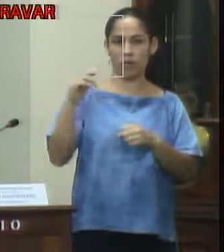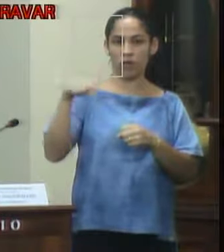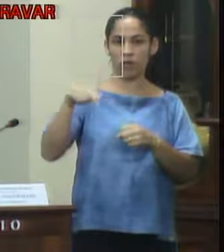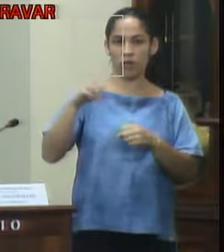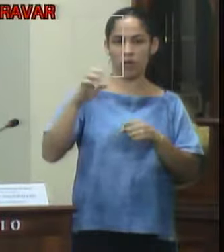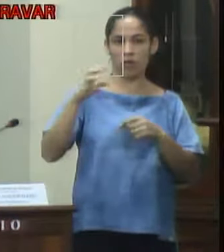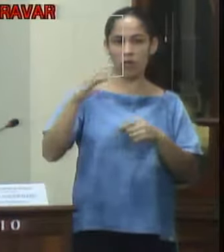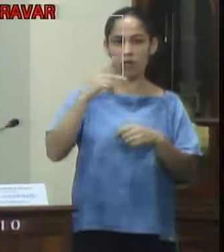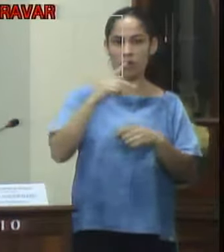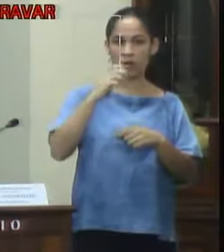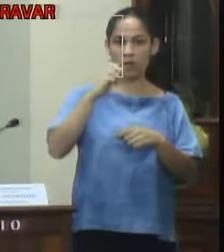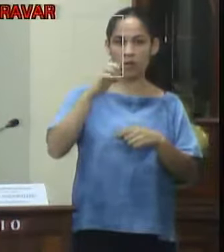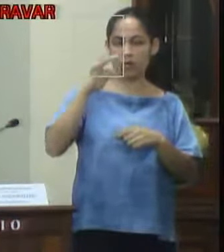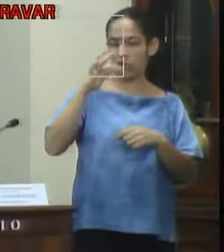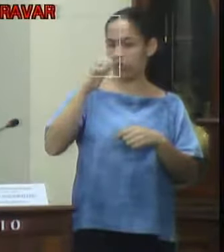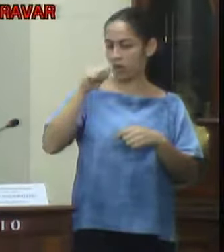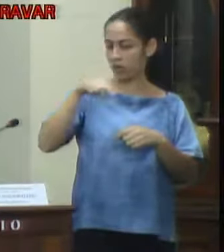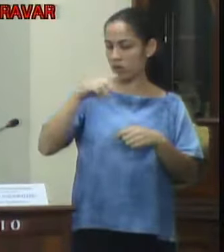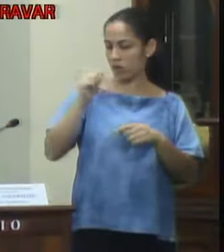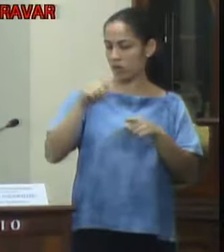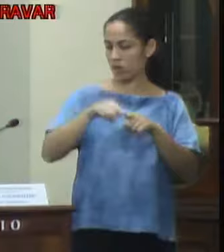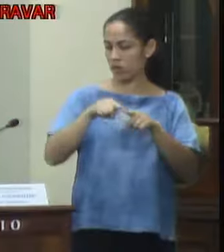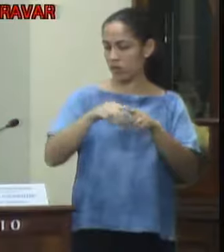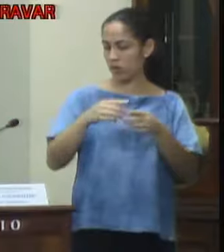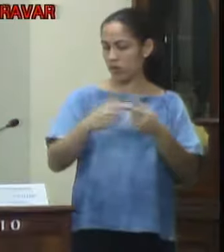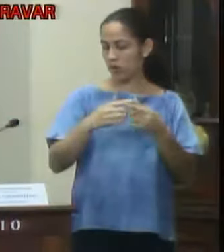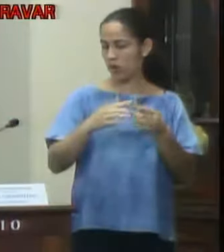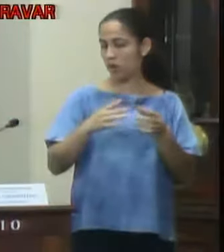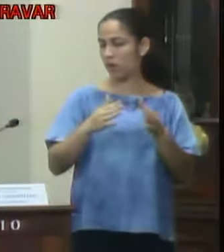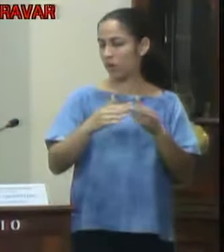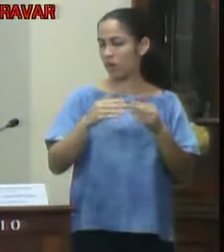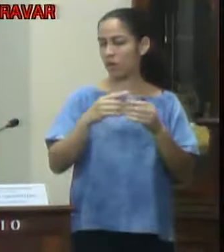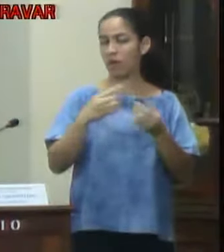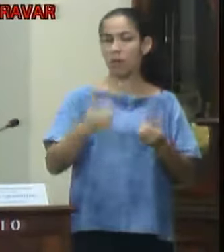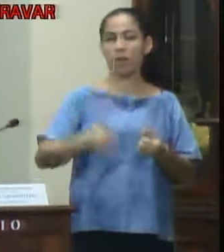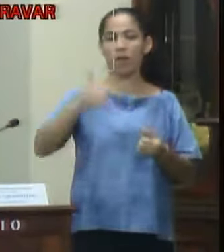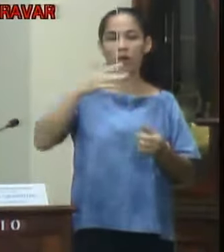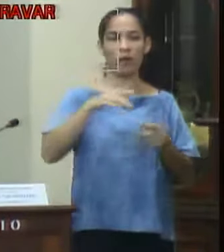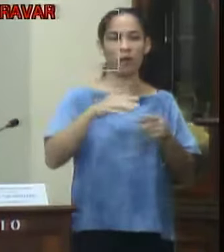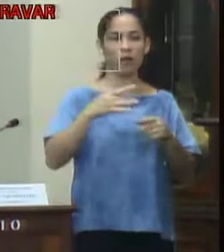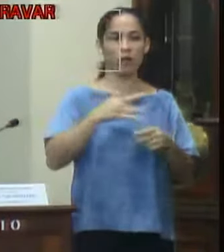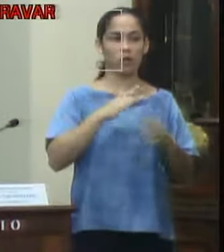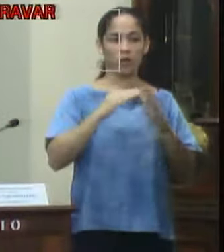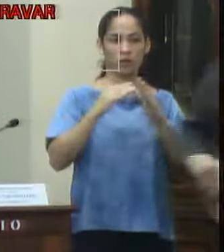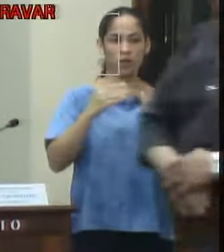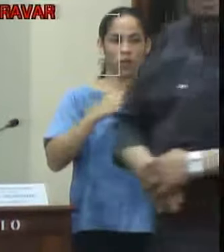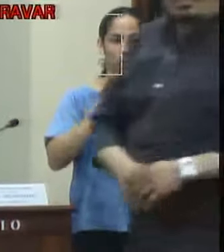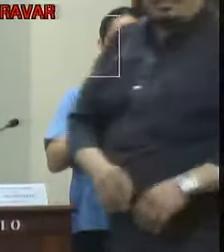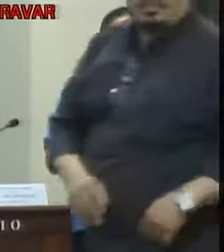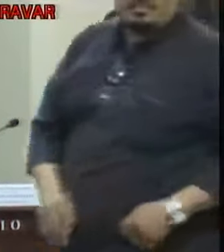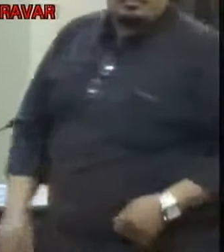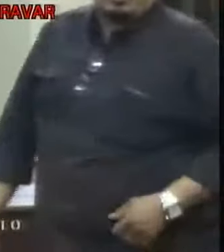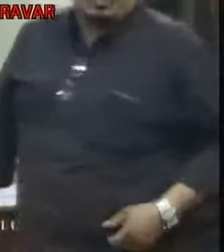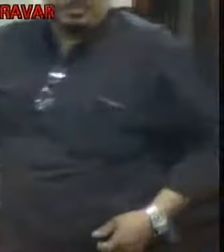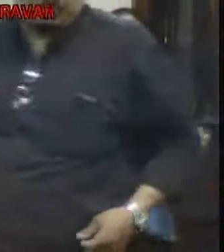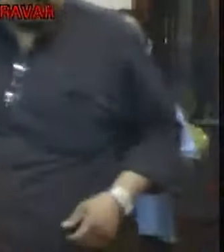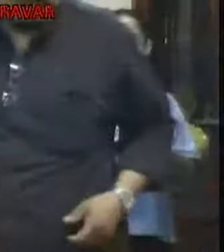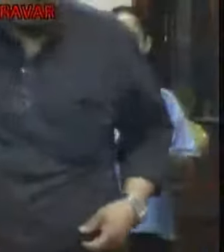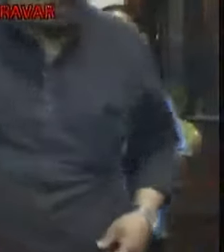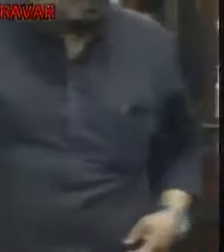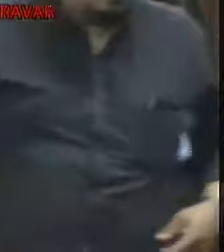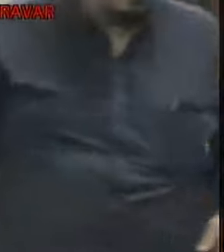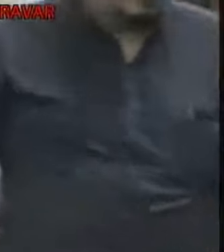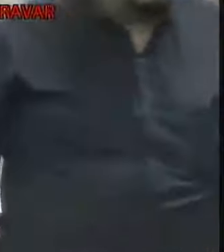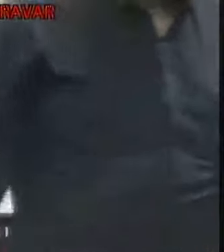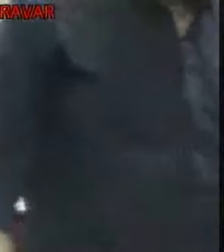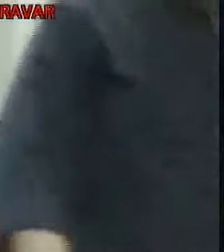Justificativa. A indicação visa a ampliação do lazer, a prática de exercícios físicos e melhoria da qualidade de vida dos munícipes. Sala das sessões, 7 de